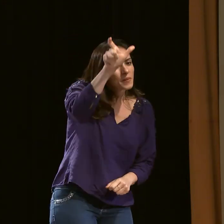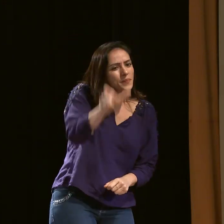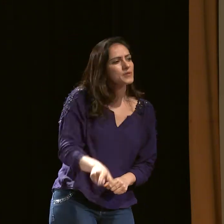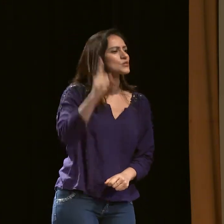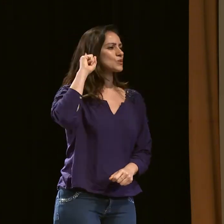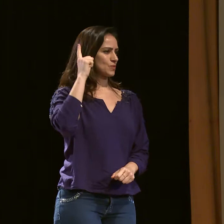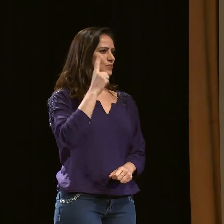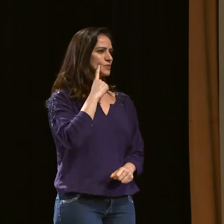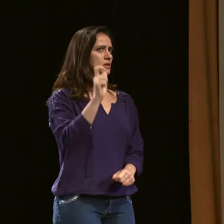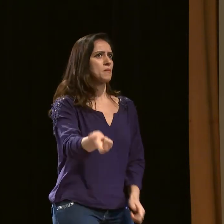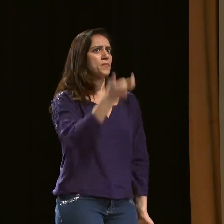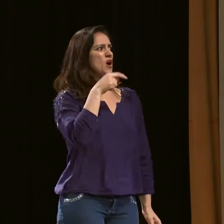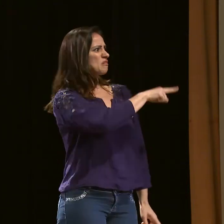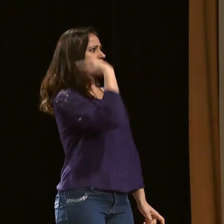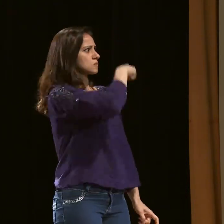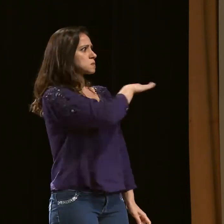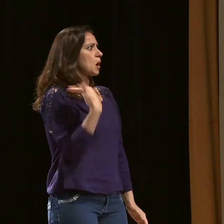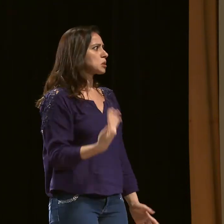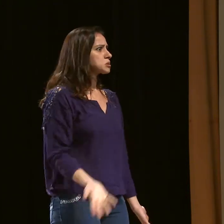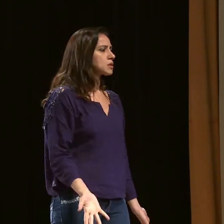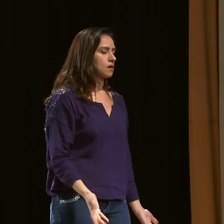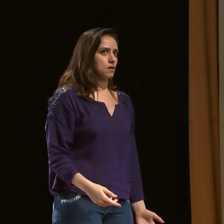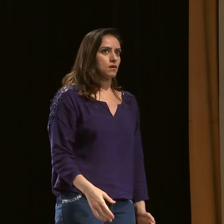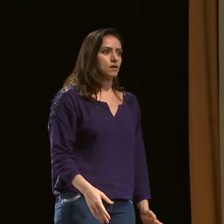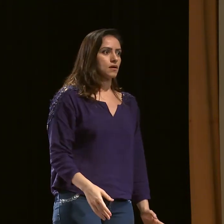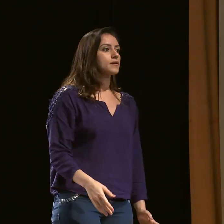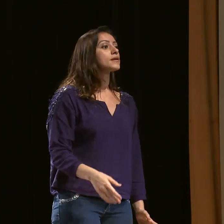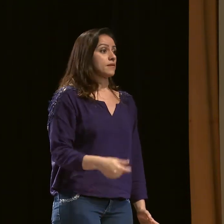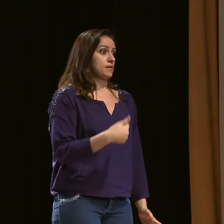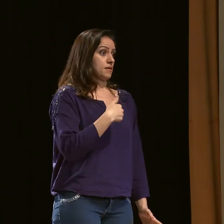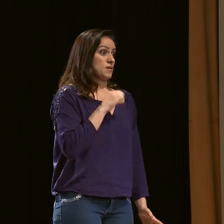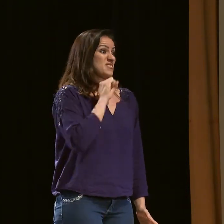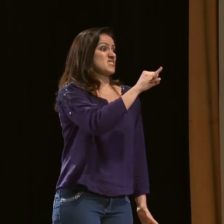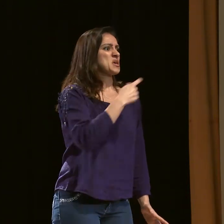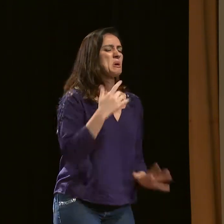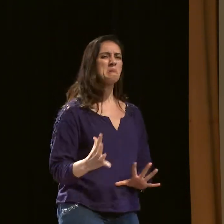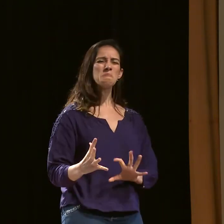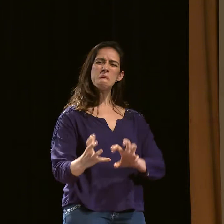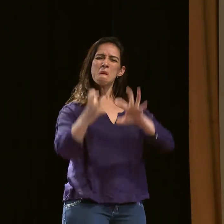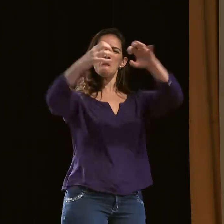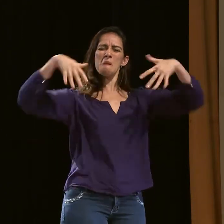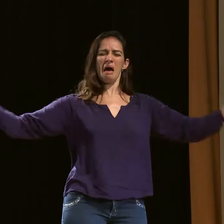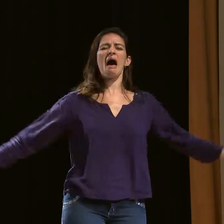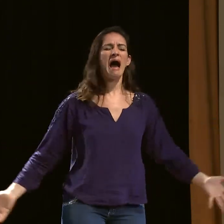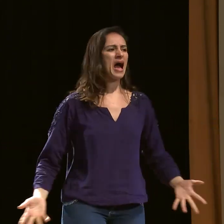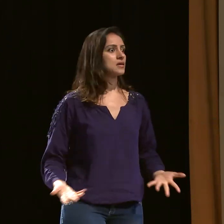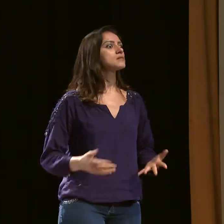exemplo, vocês lembram da pessoa surda que falou para mim, ah, você tem cara de morta? Enfim, se eu tivesse discutido, brigado,